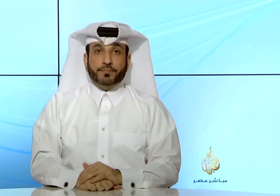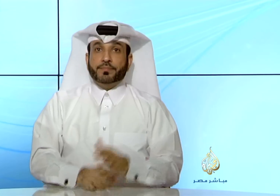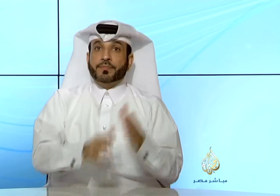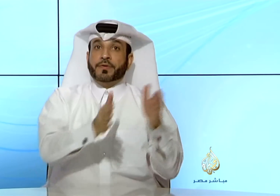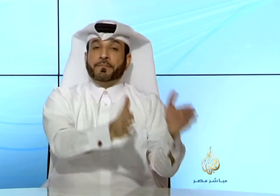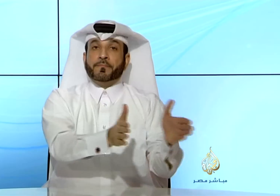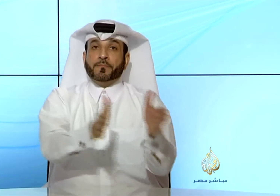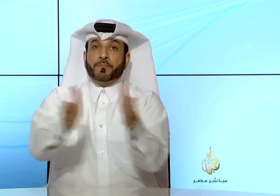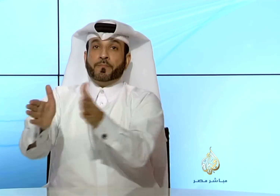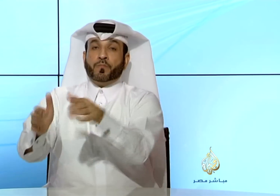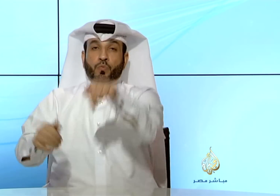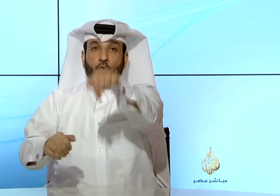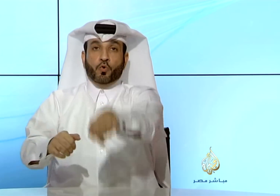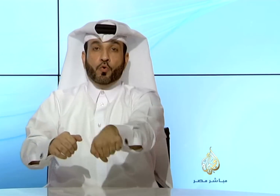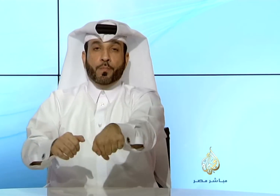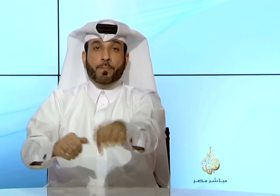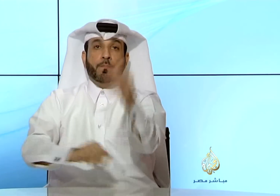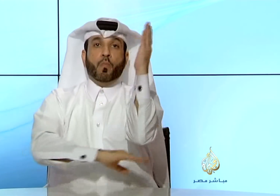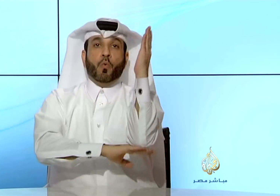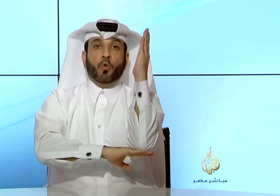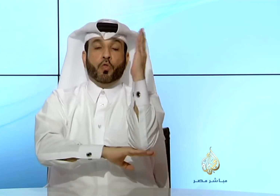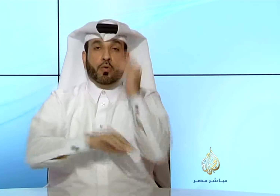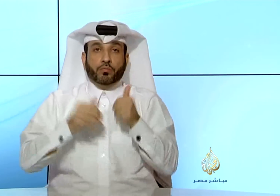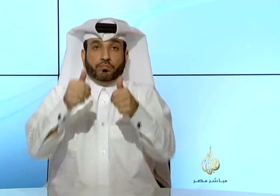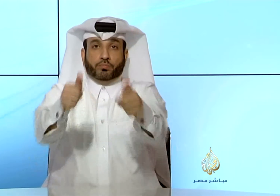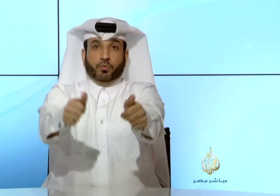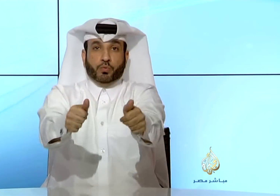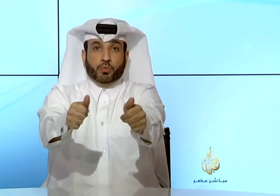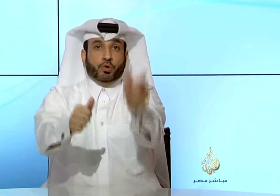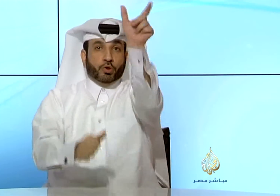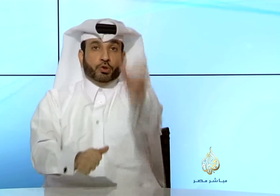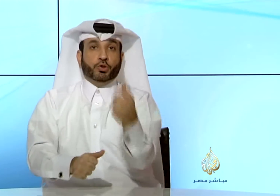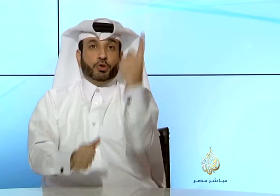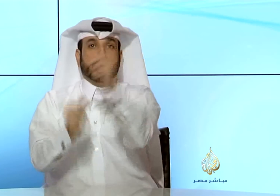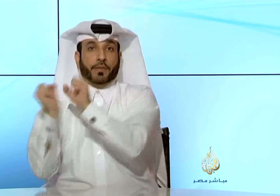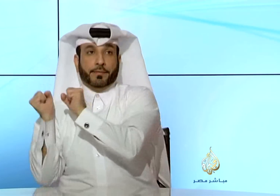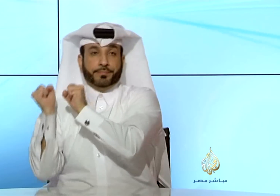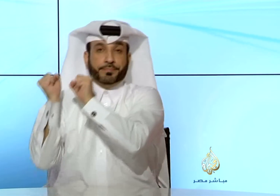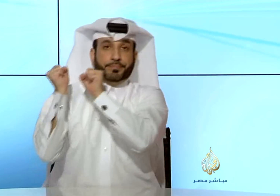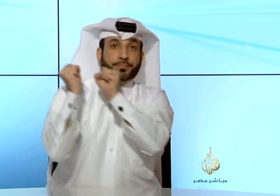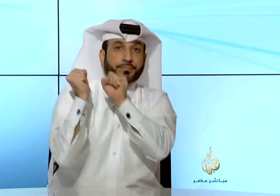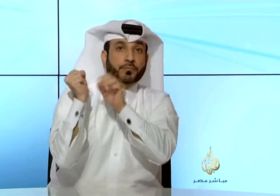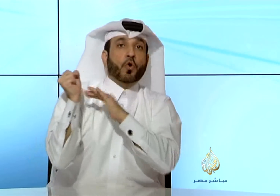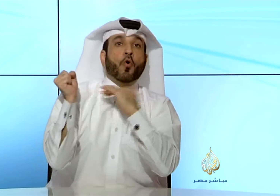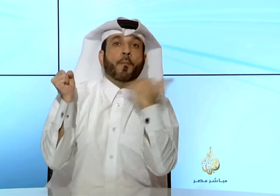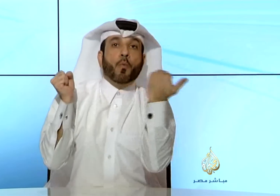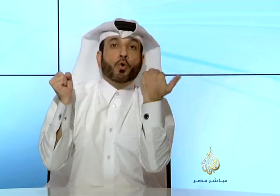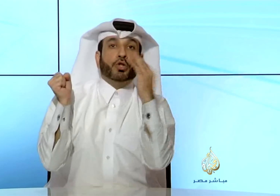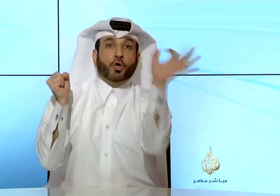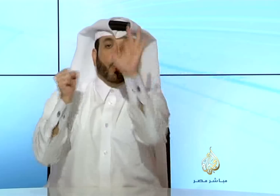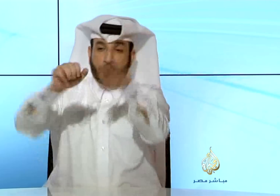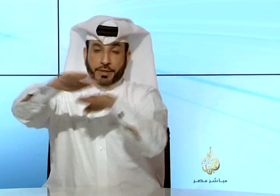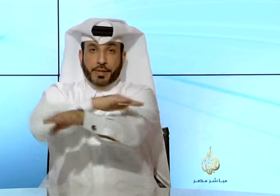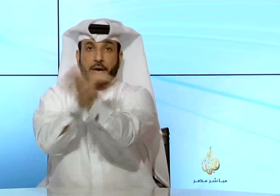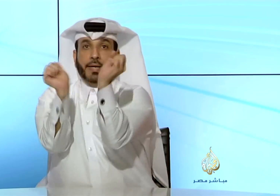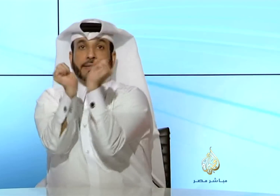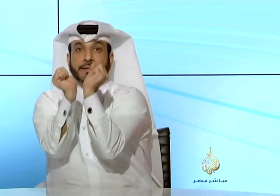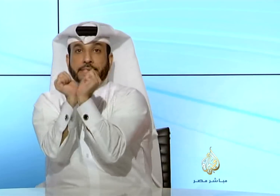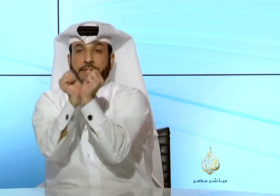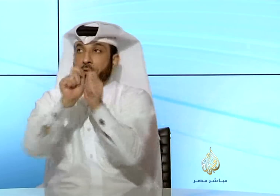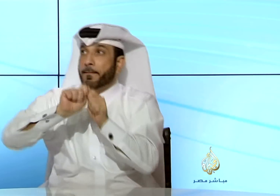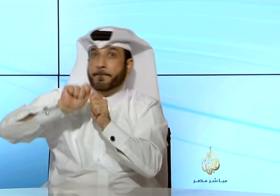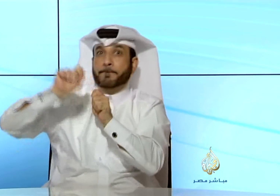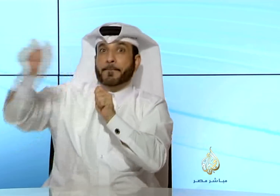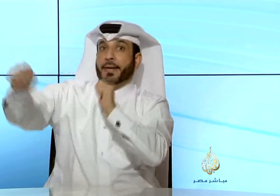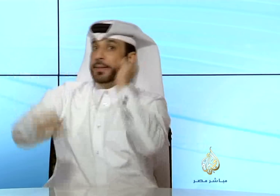ذلك شيعت ظهر اليوم جنازه ابو بكر احمد القاضي الذي لفض انفاسه الاخيره